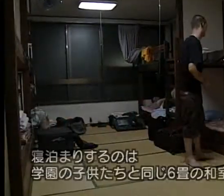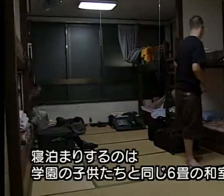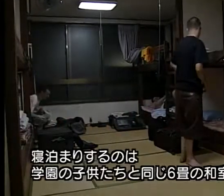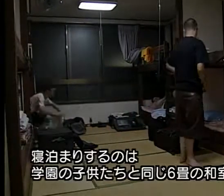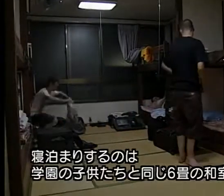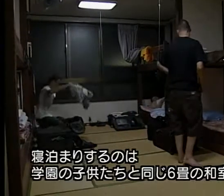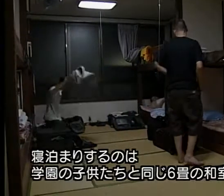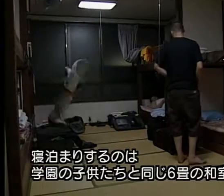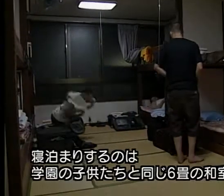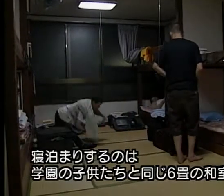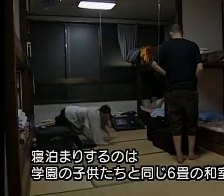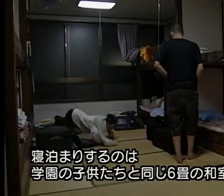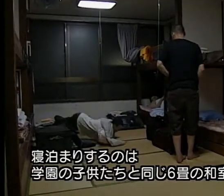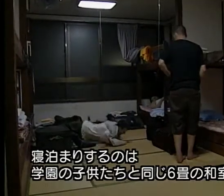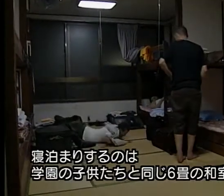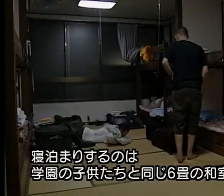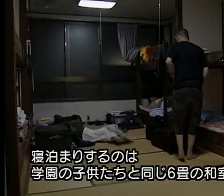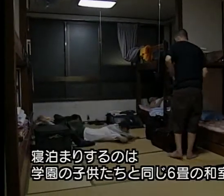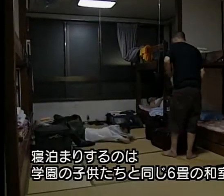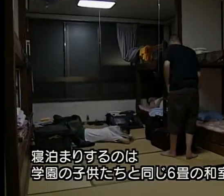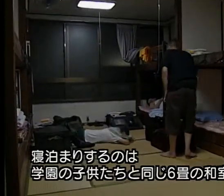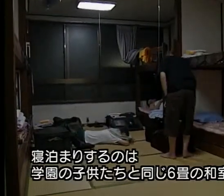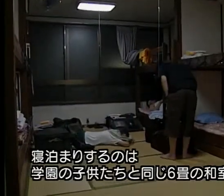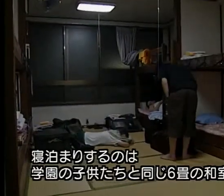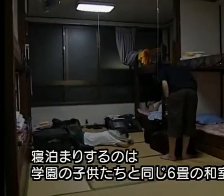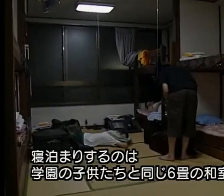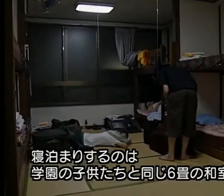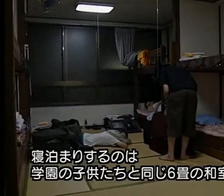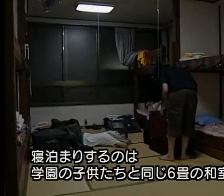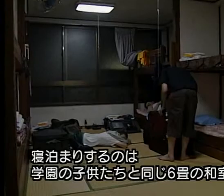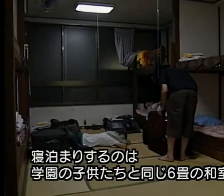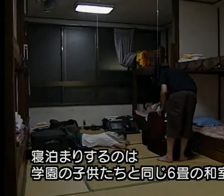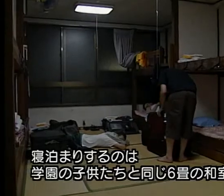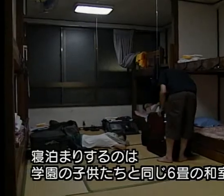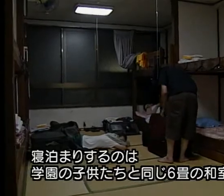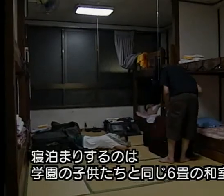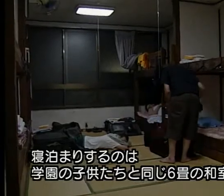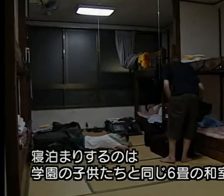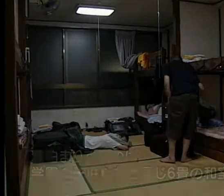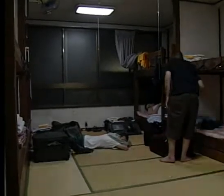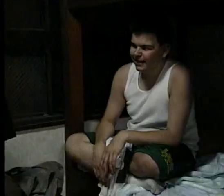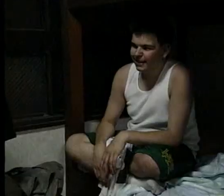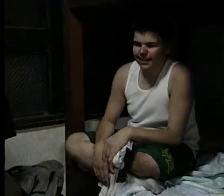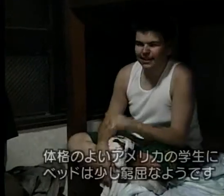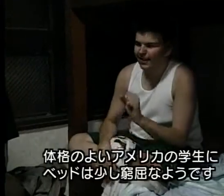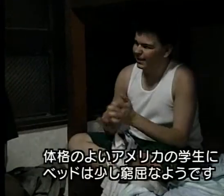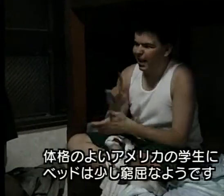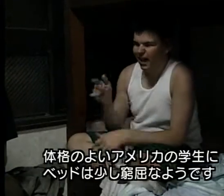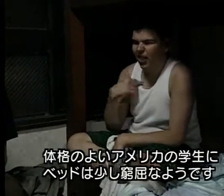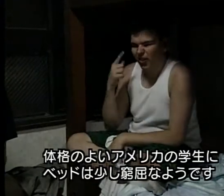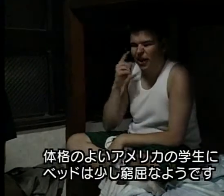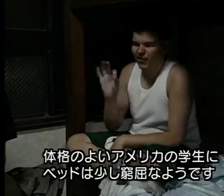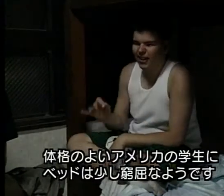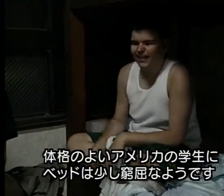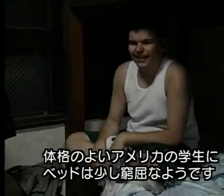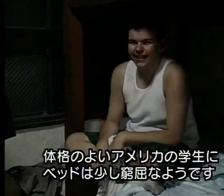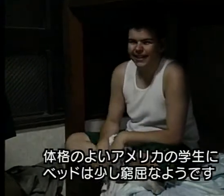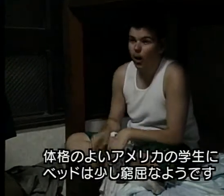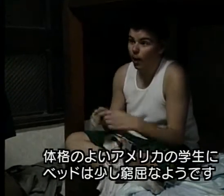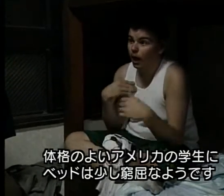寝泊まりするのは学園の子どもたちと同じ6畳の和室。体格の良いアメリカの学生